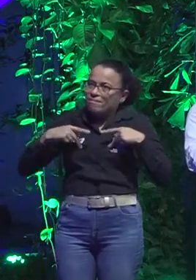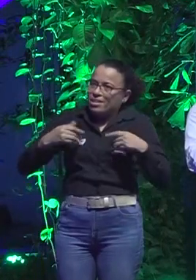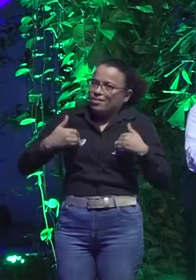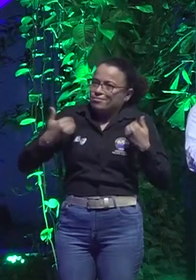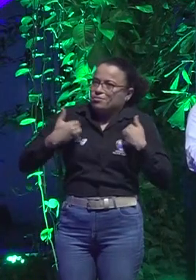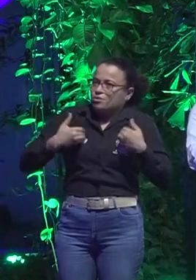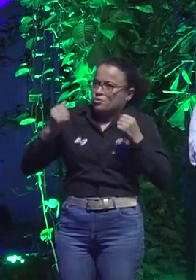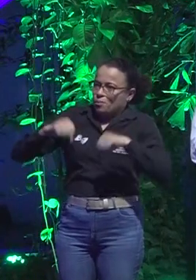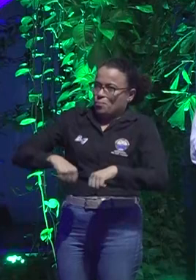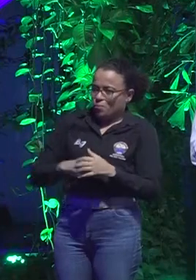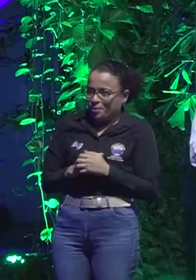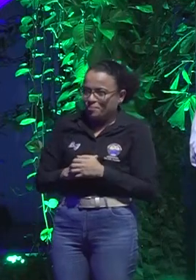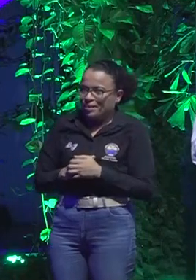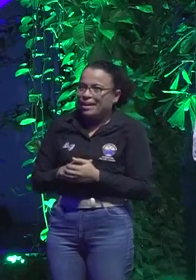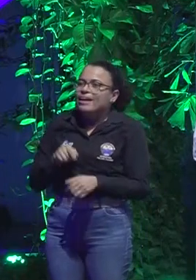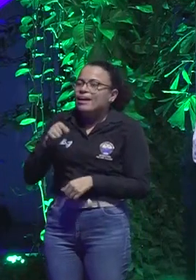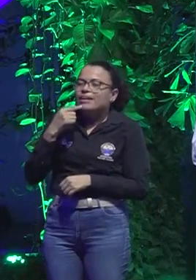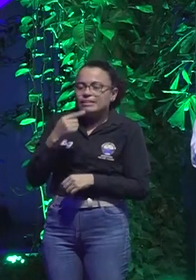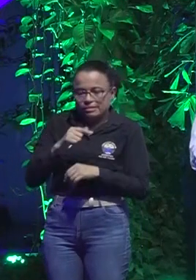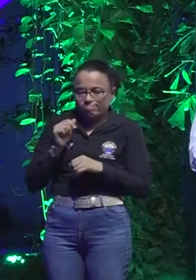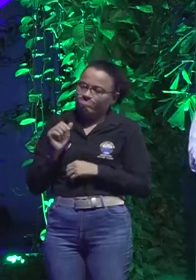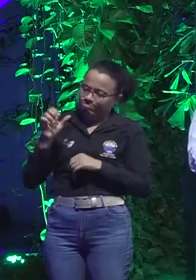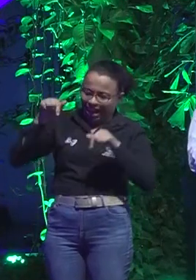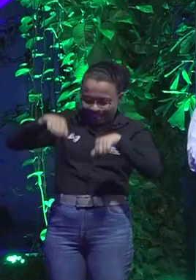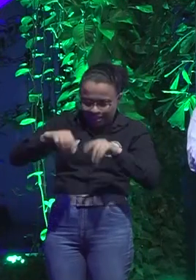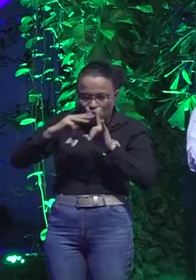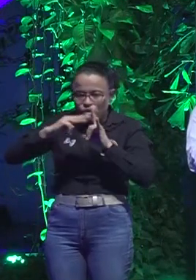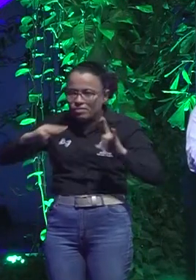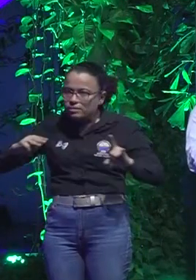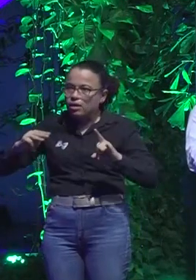internacionalmente porque él dijo, en Harvard no hay el espíritu de lo que hay aquí.